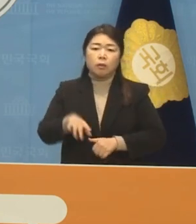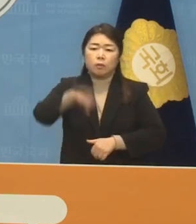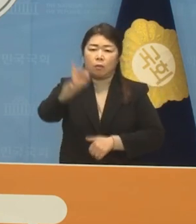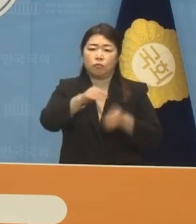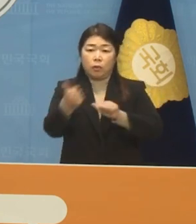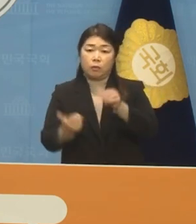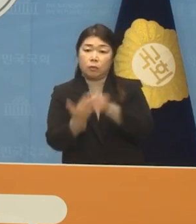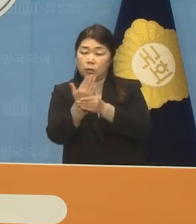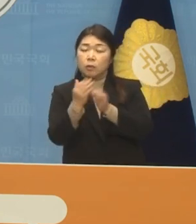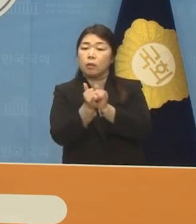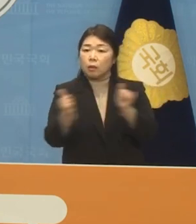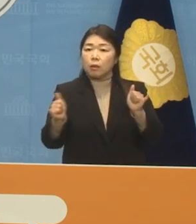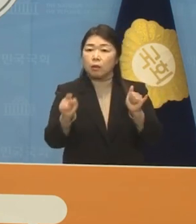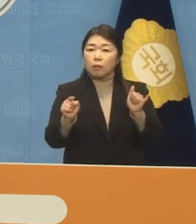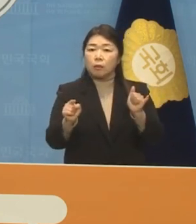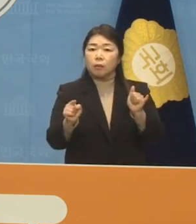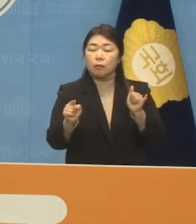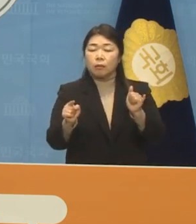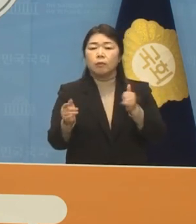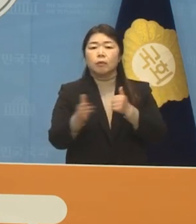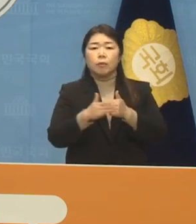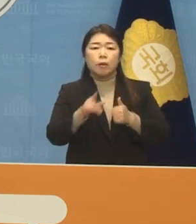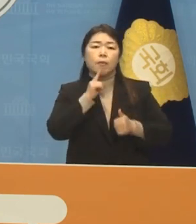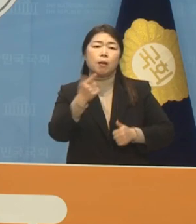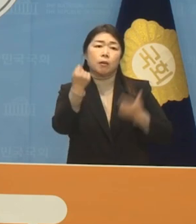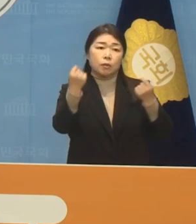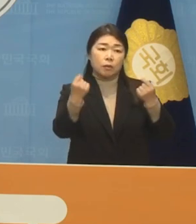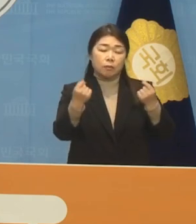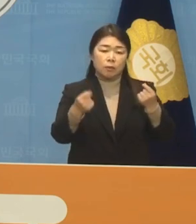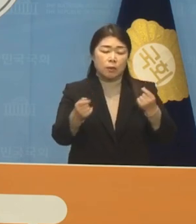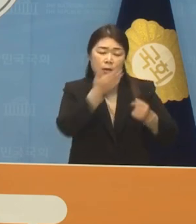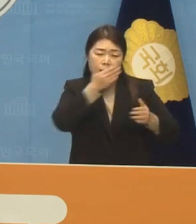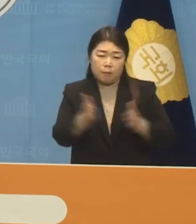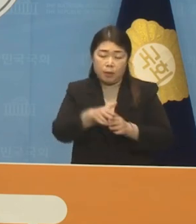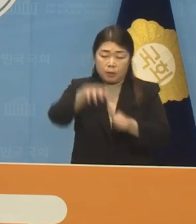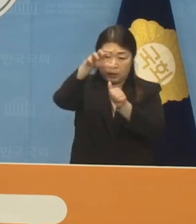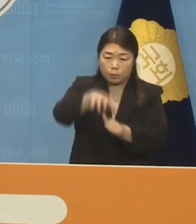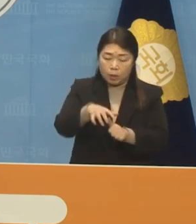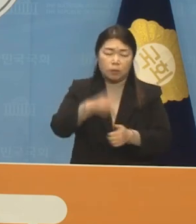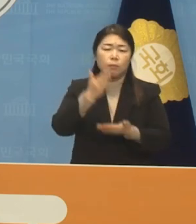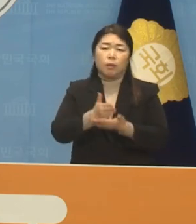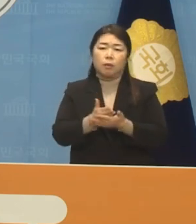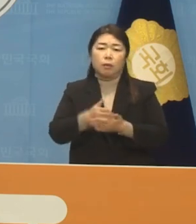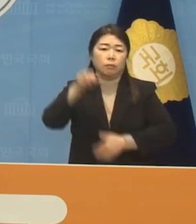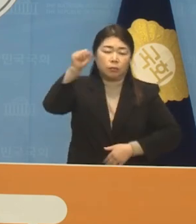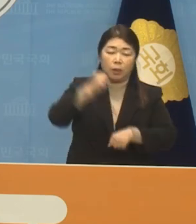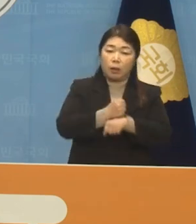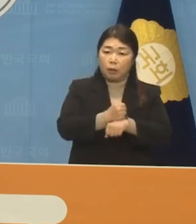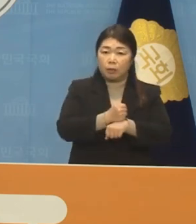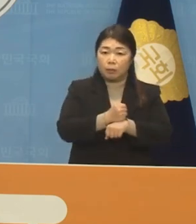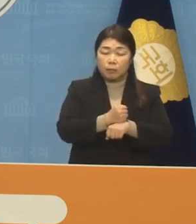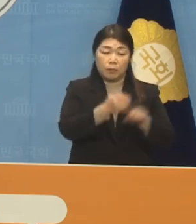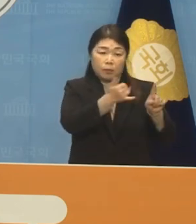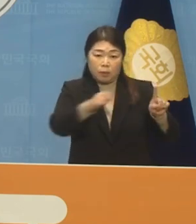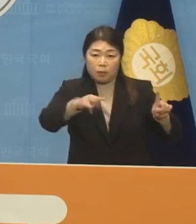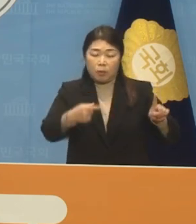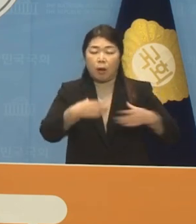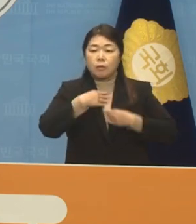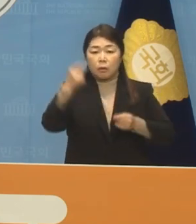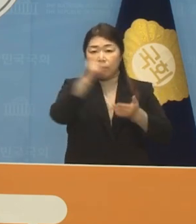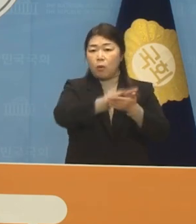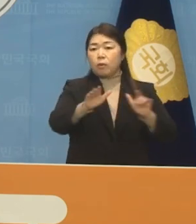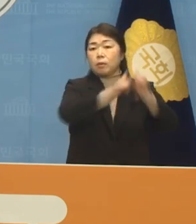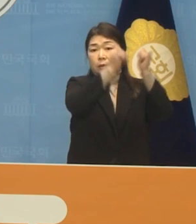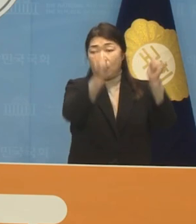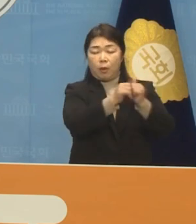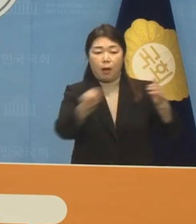대한 코호트 격리를 반대하며 직접 행동에 나섰습니다. 단 한 사람이라도 안전하고 평화로운